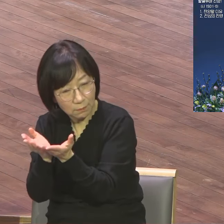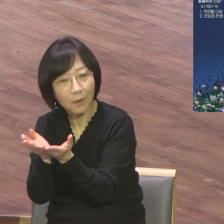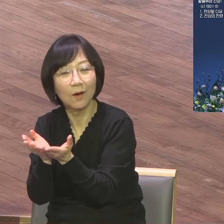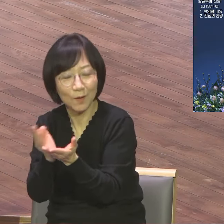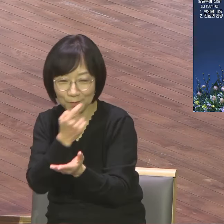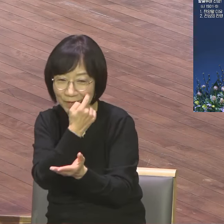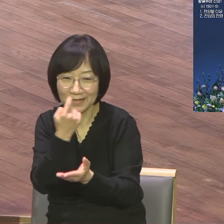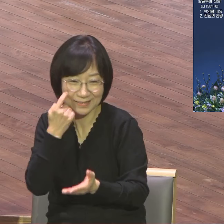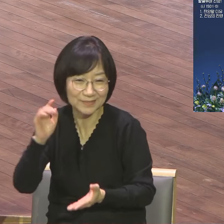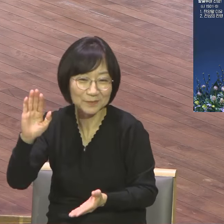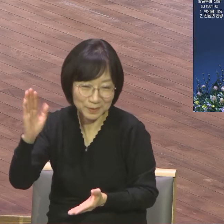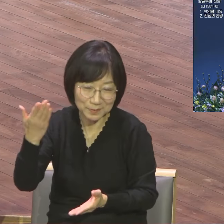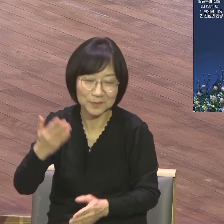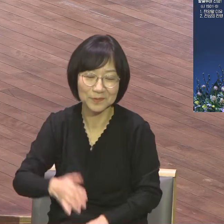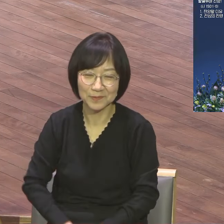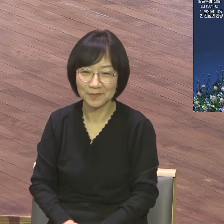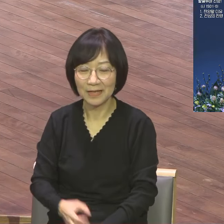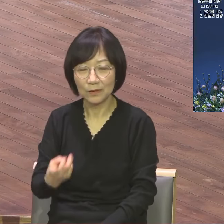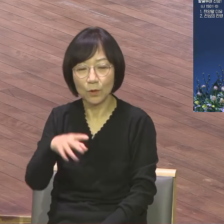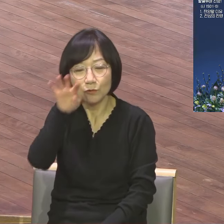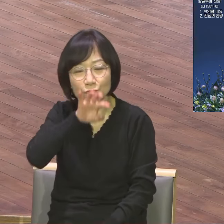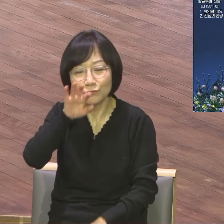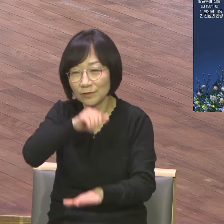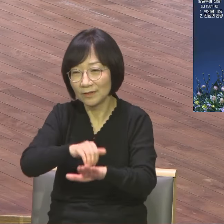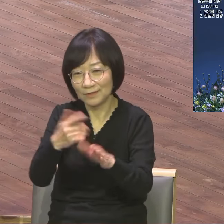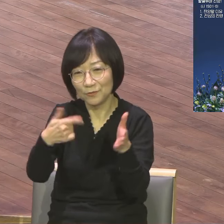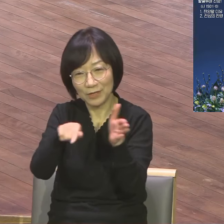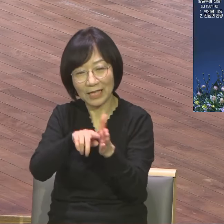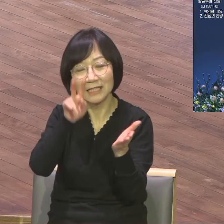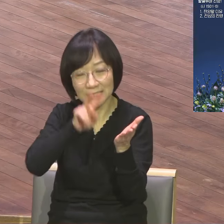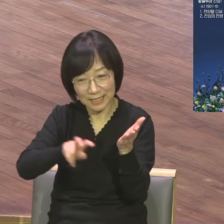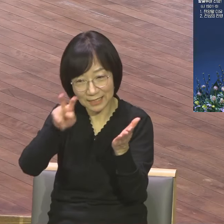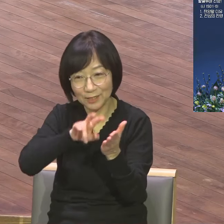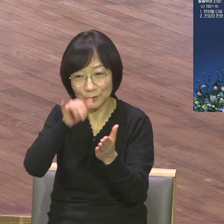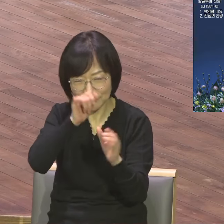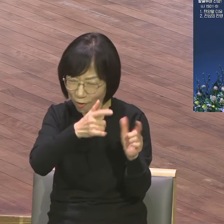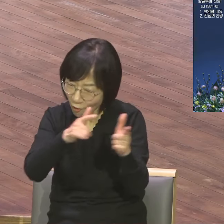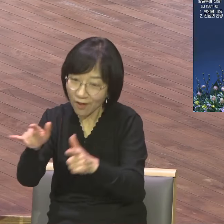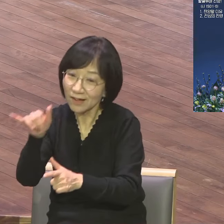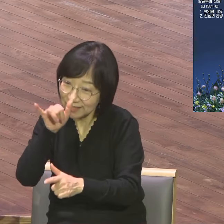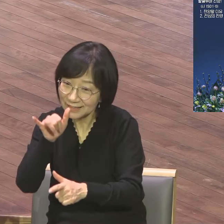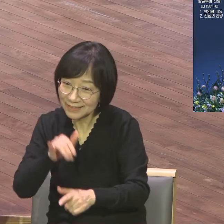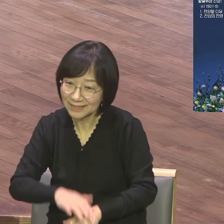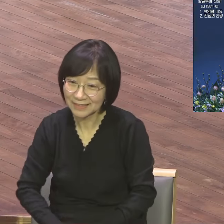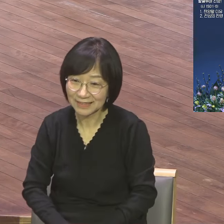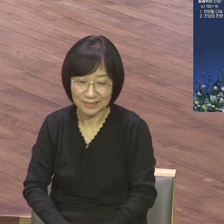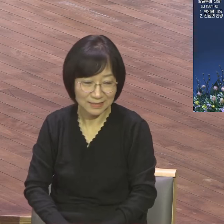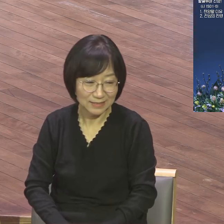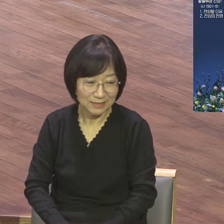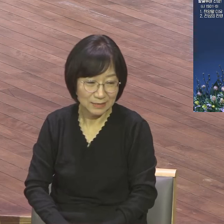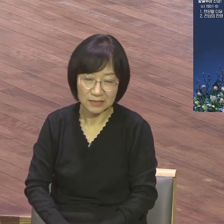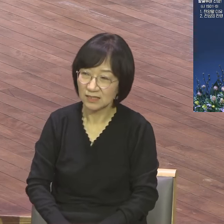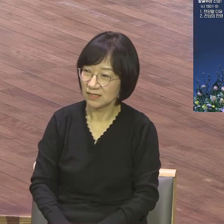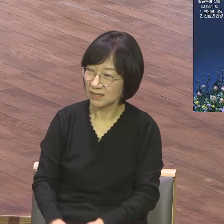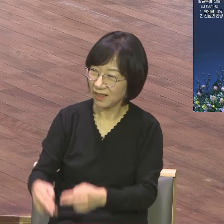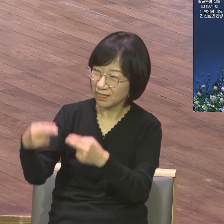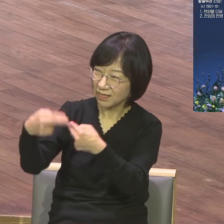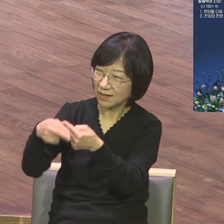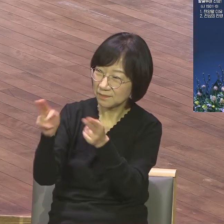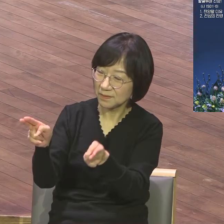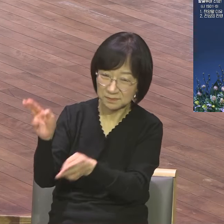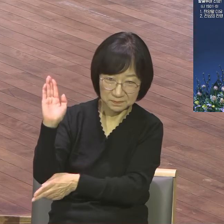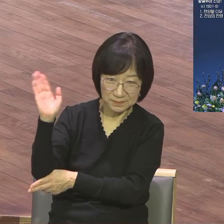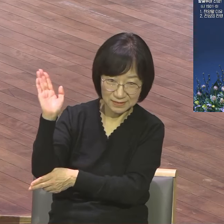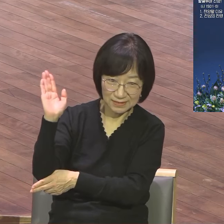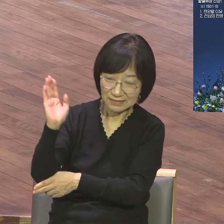훈련되어지는 그런 찬양도 되고 허락방 메시지는 뭐